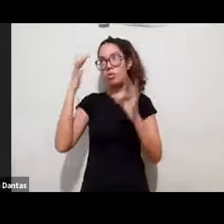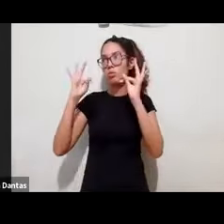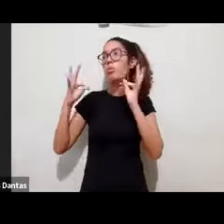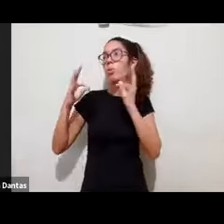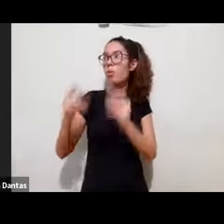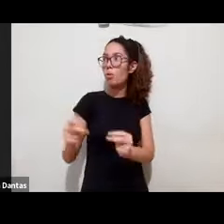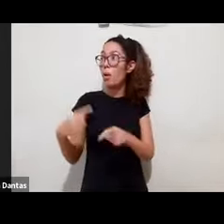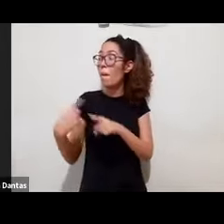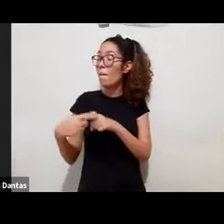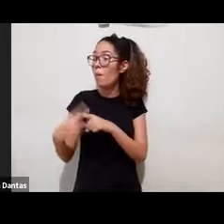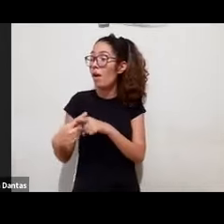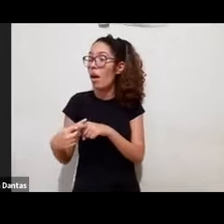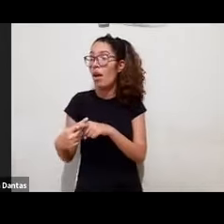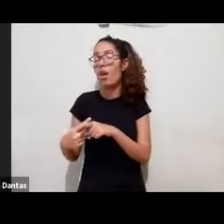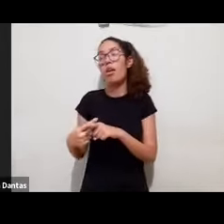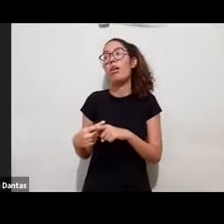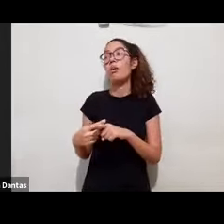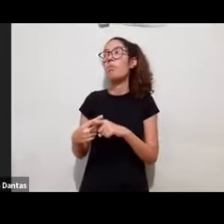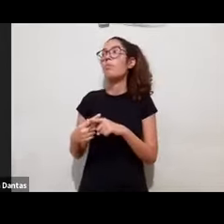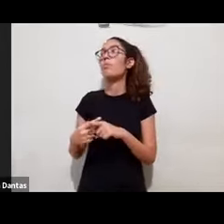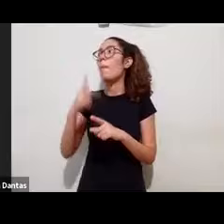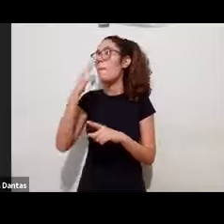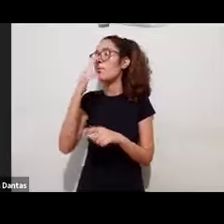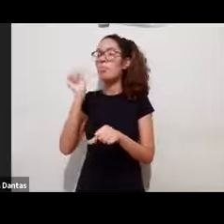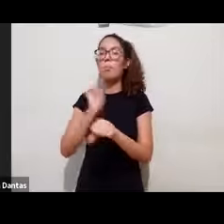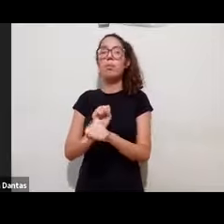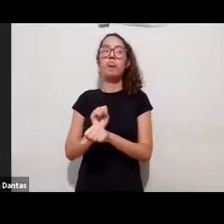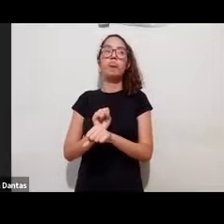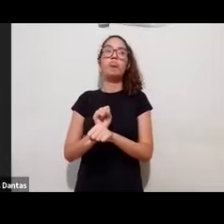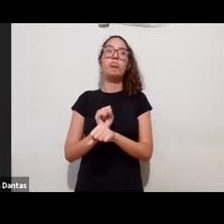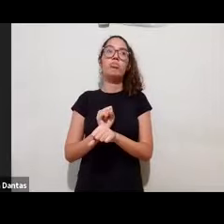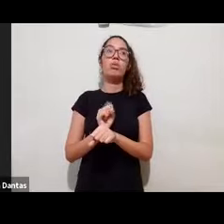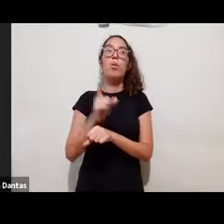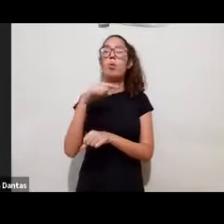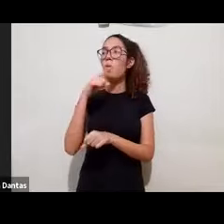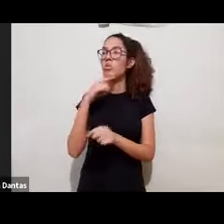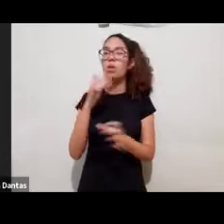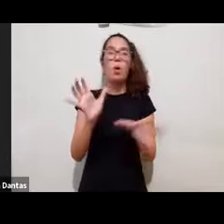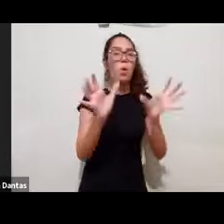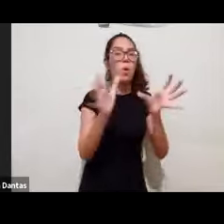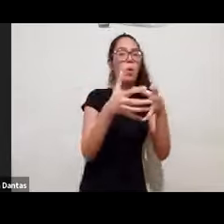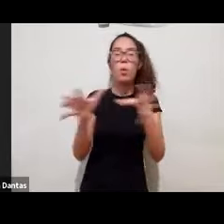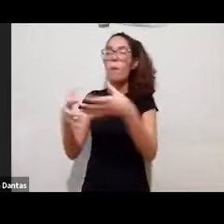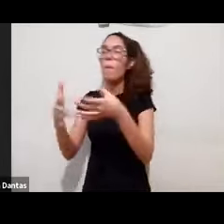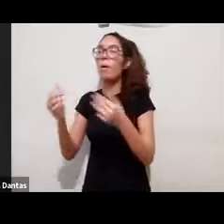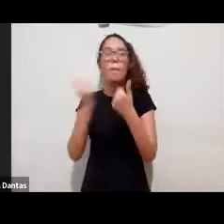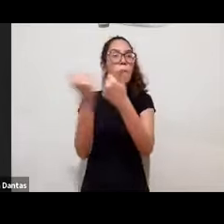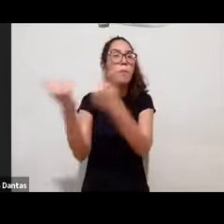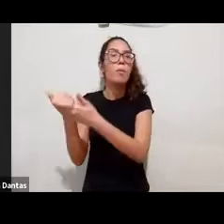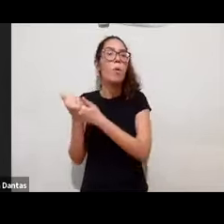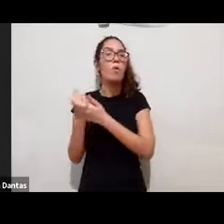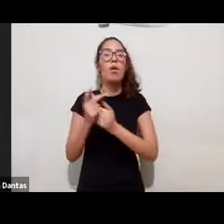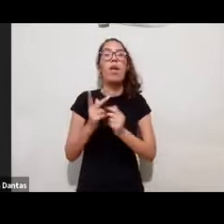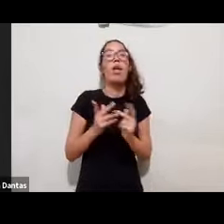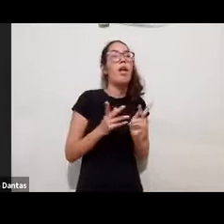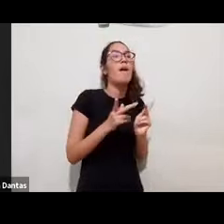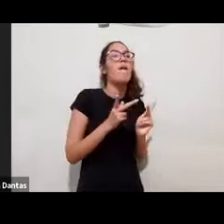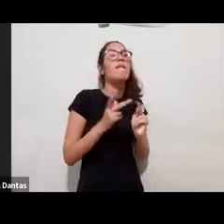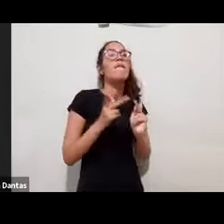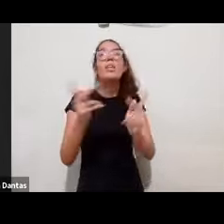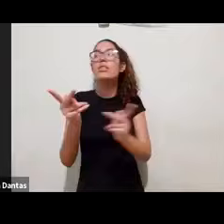né? Porque os serviços eles pararam com todas as atividades de grupo, as visitas domiciliares que já não vinham muito,